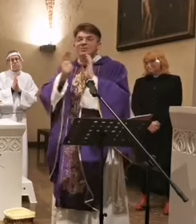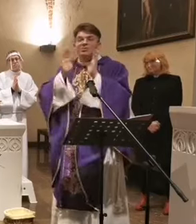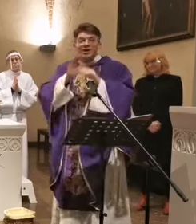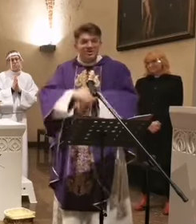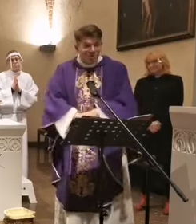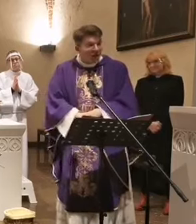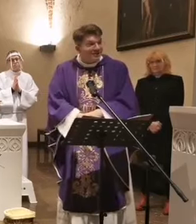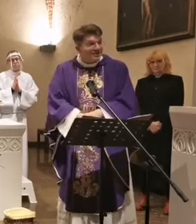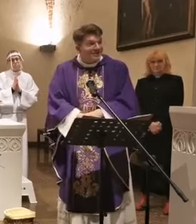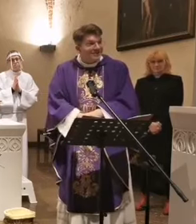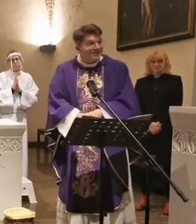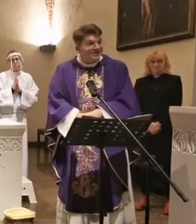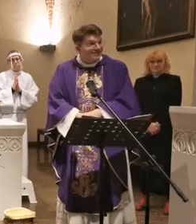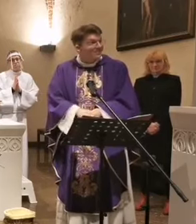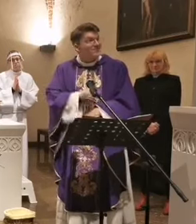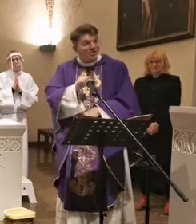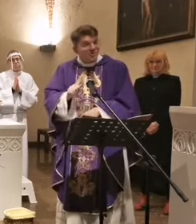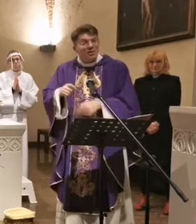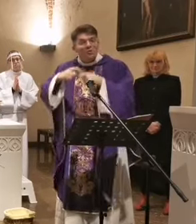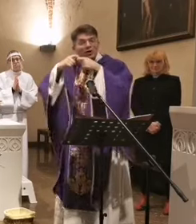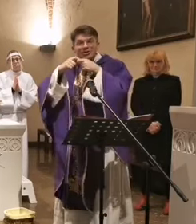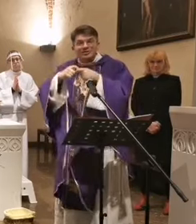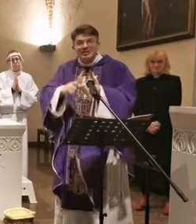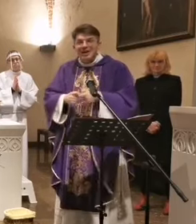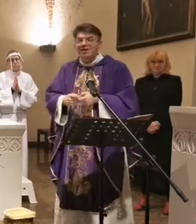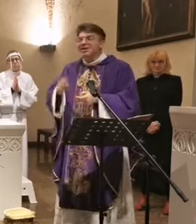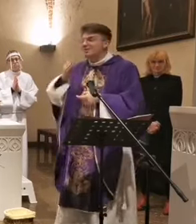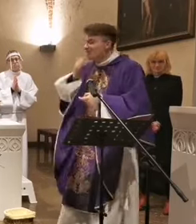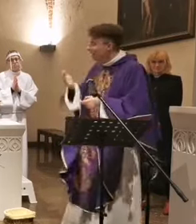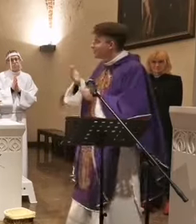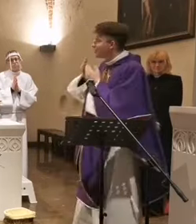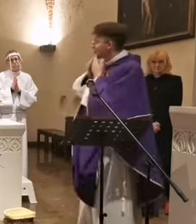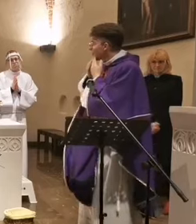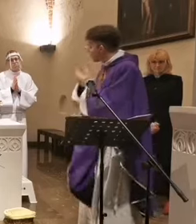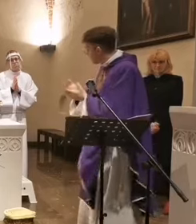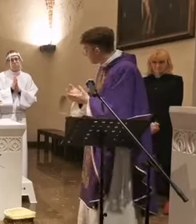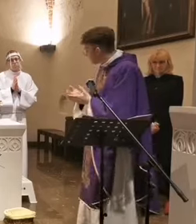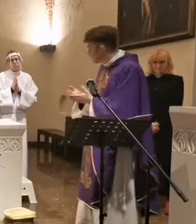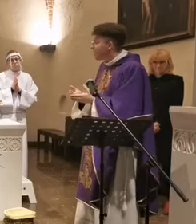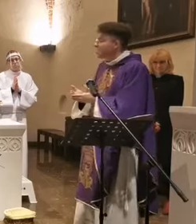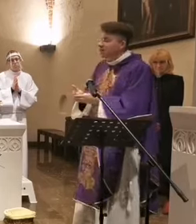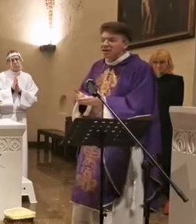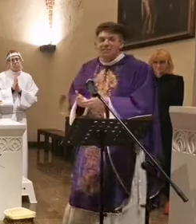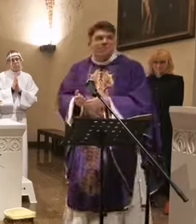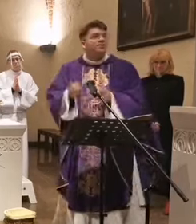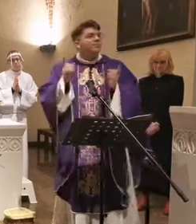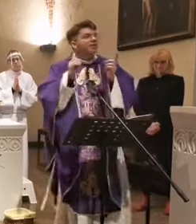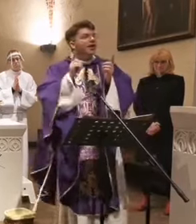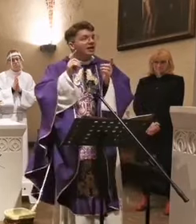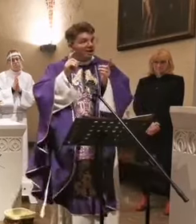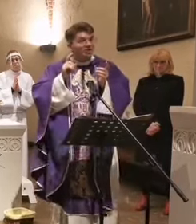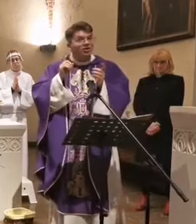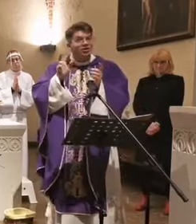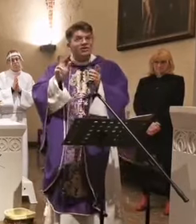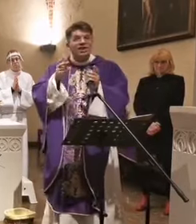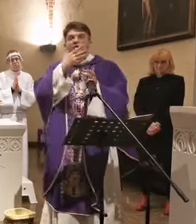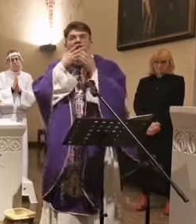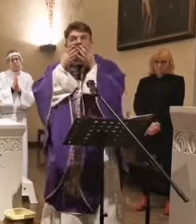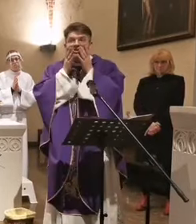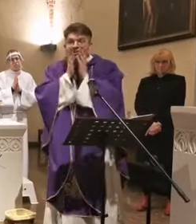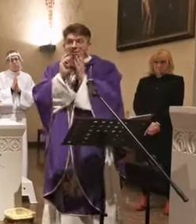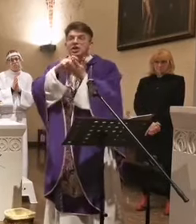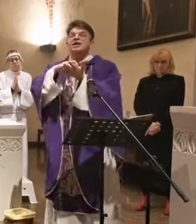oglądają na Facebooku nasze msze. Super, łączą się z nami. Bardzo dziękuję. Grazie. Spotkanie jeszcze, kto